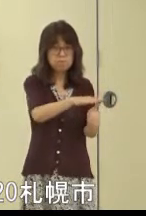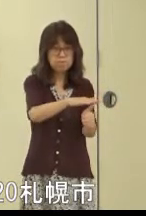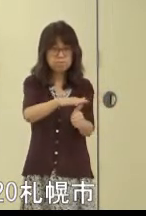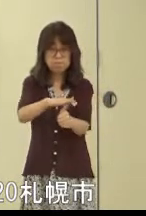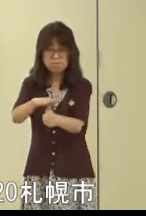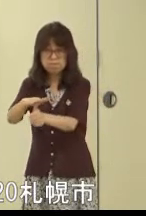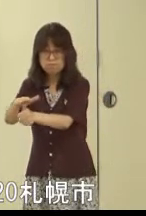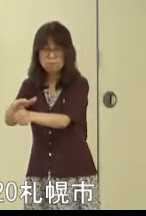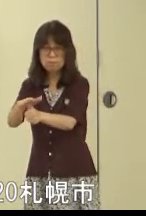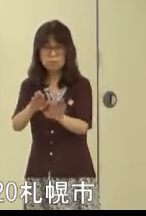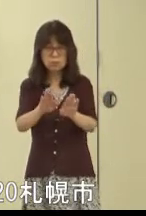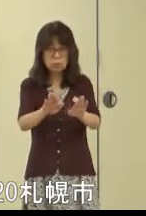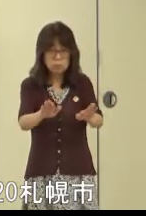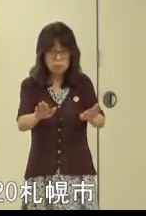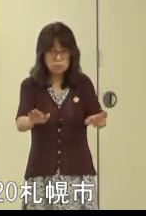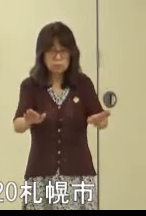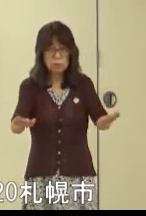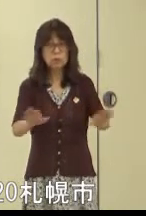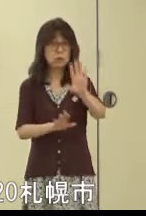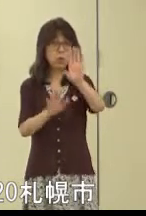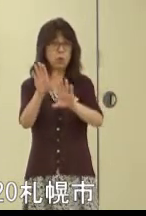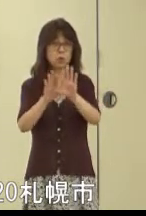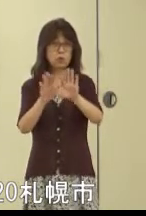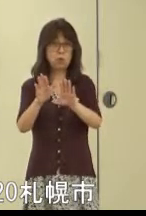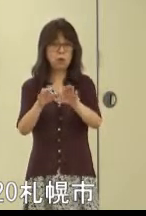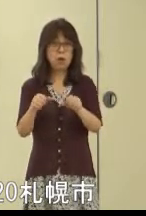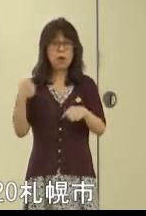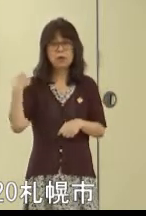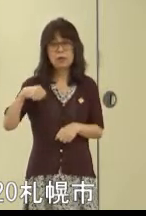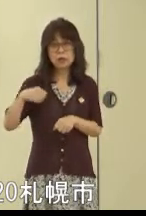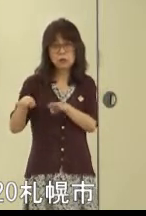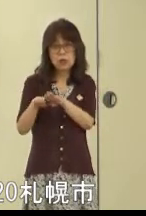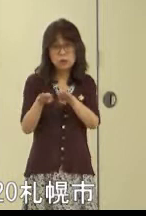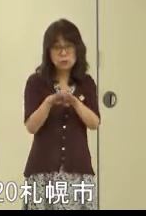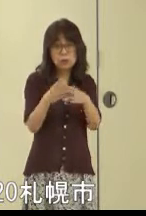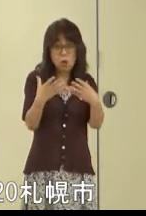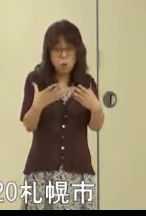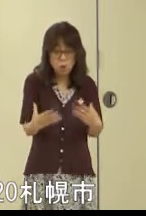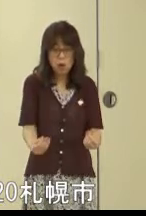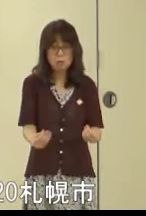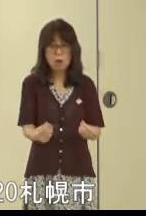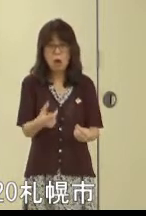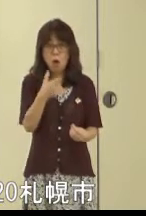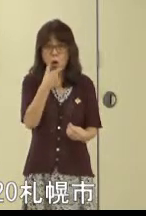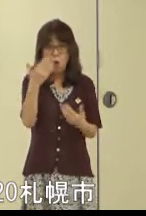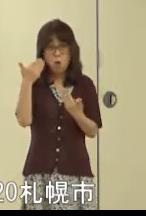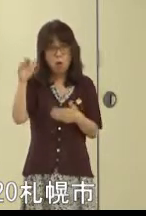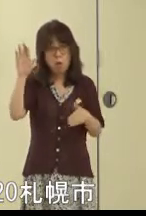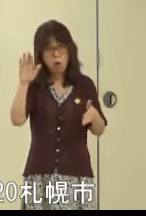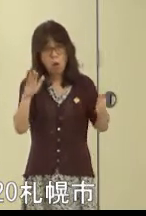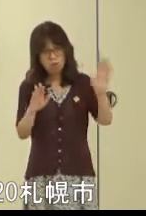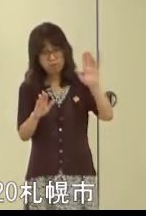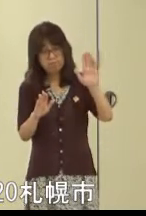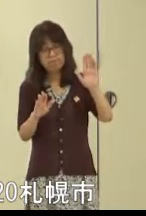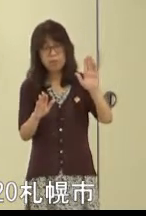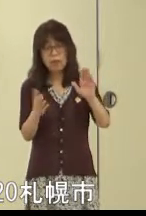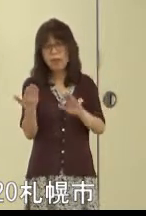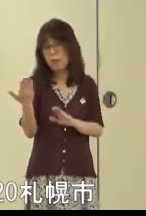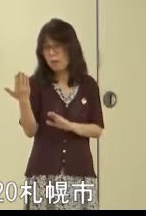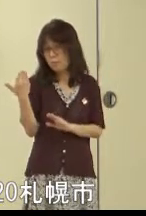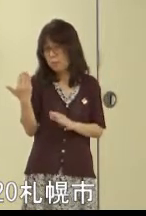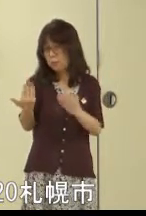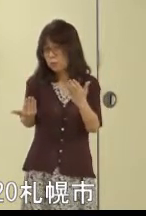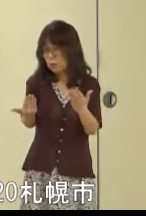もまあ夏休みが終わったお盆で人の者は例年よりは人が少ないと